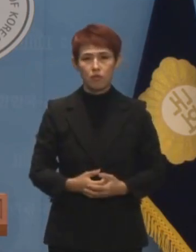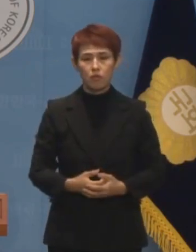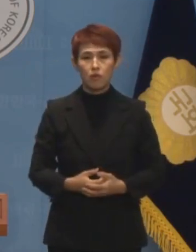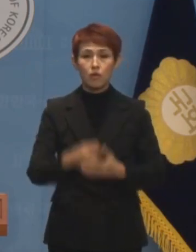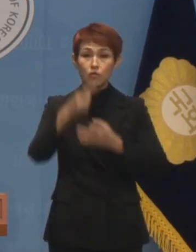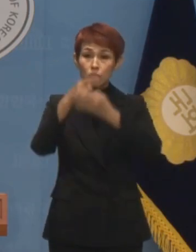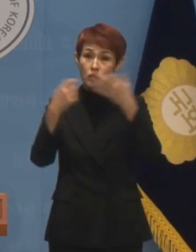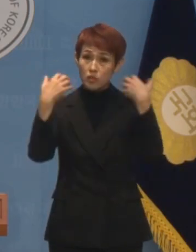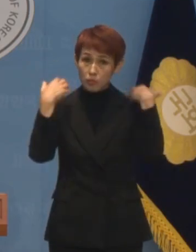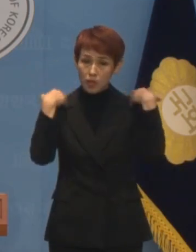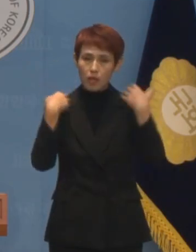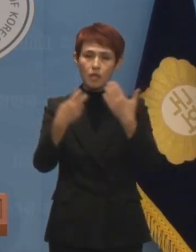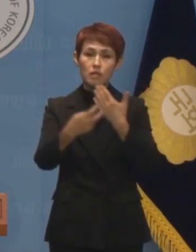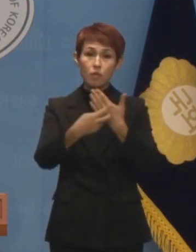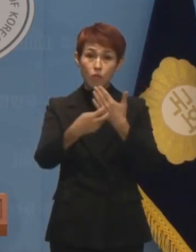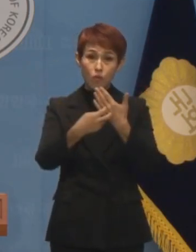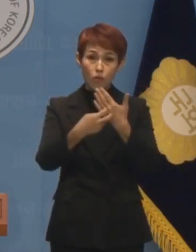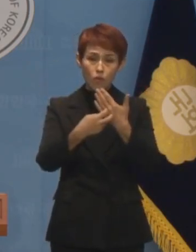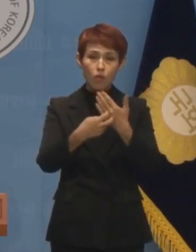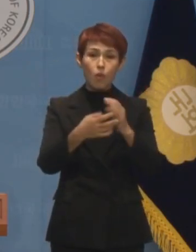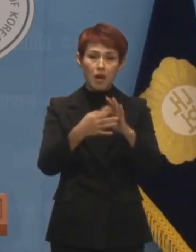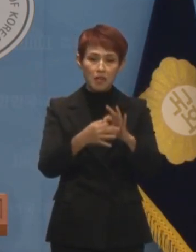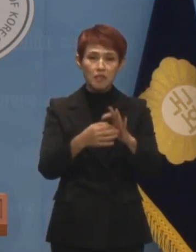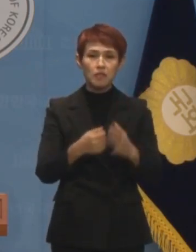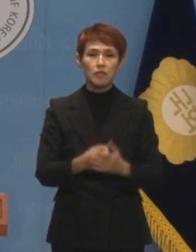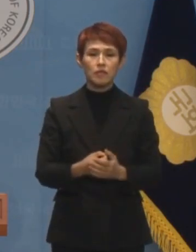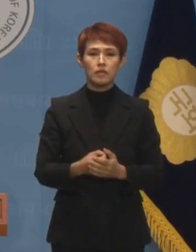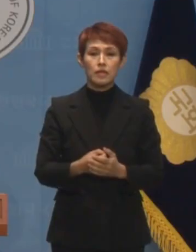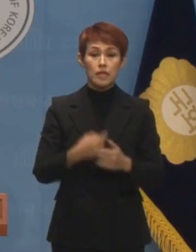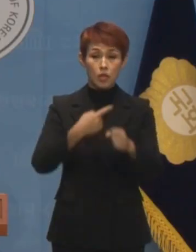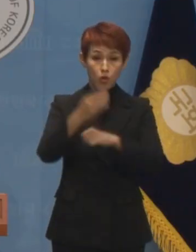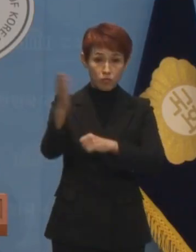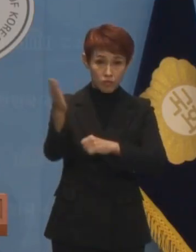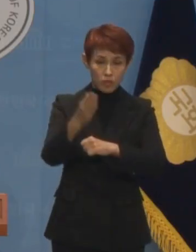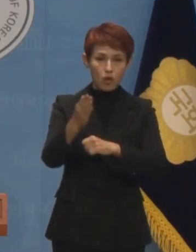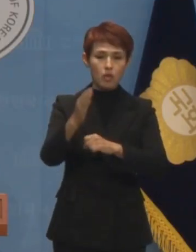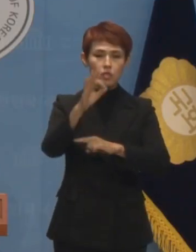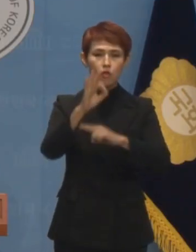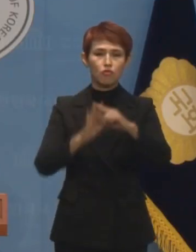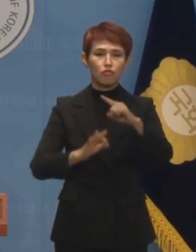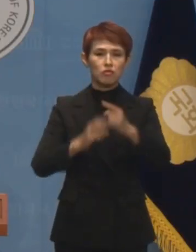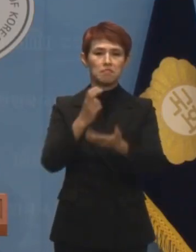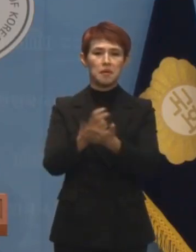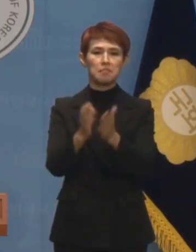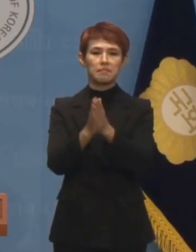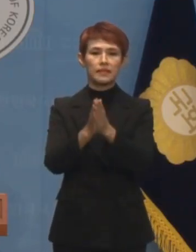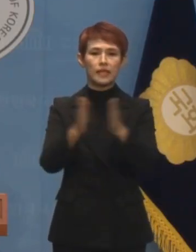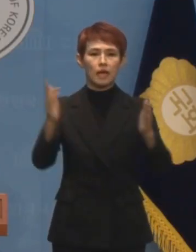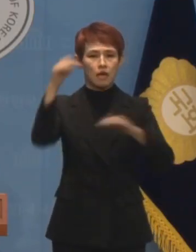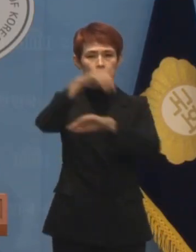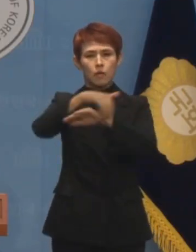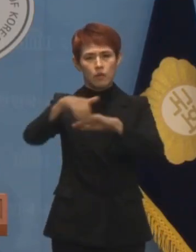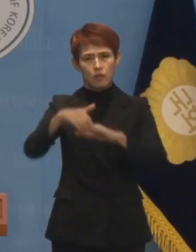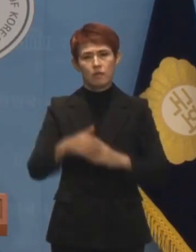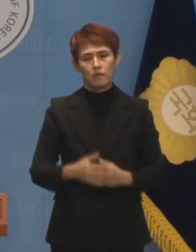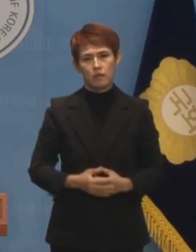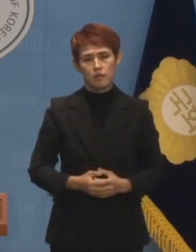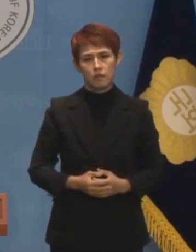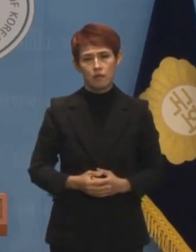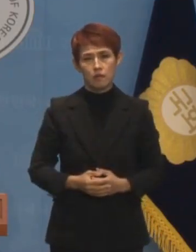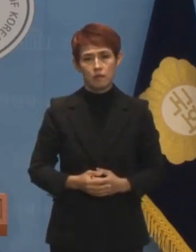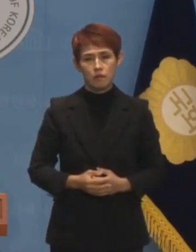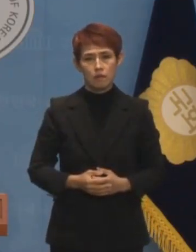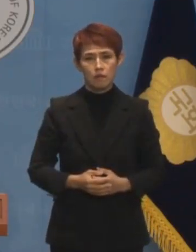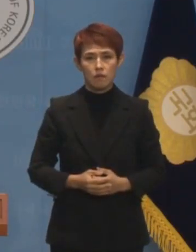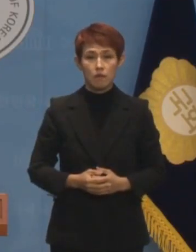정부가 의료급여 본인부담 체계를 손본다며 내년부터 정률제를 도입할 예정입니다.